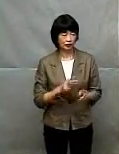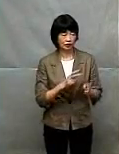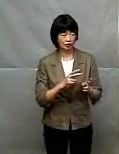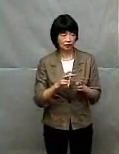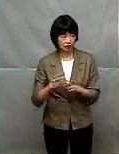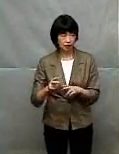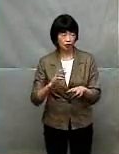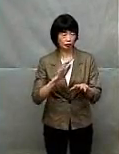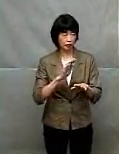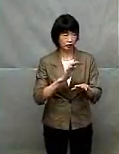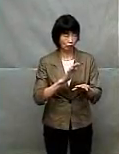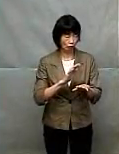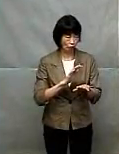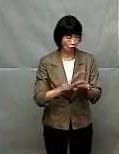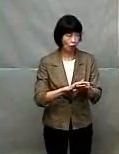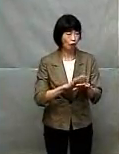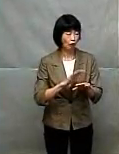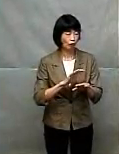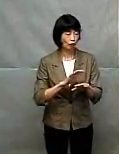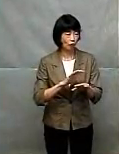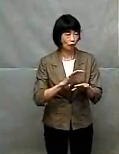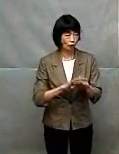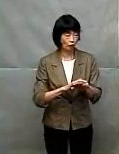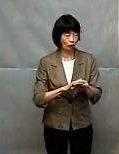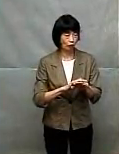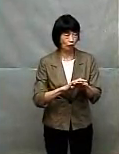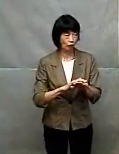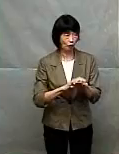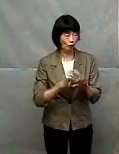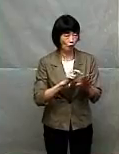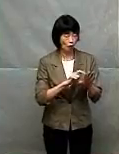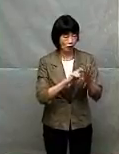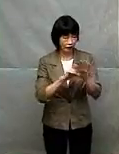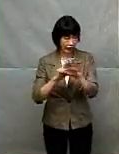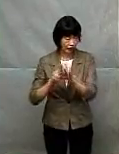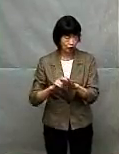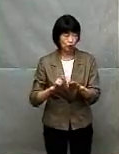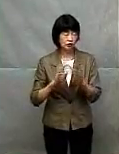りまして、整備の手法の検討も反映させながら、